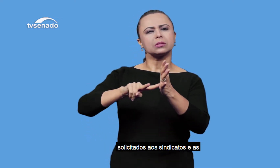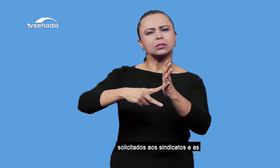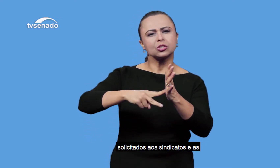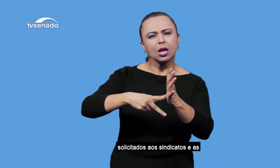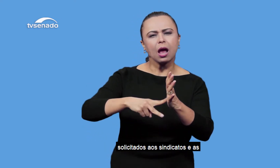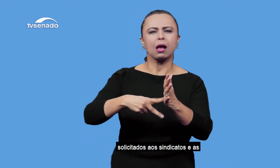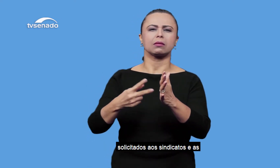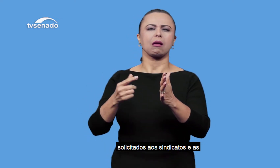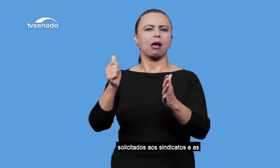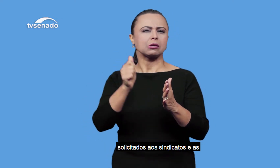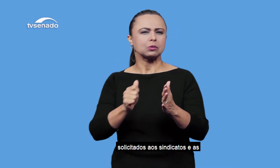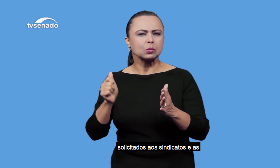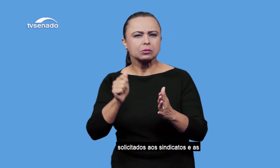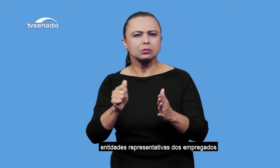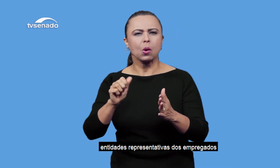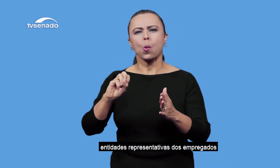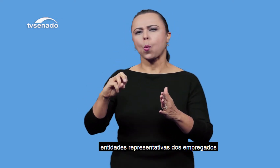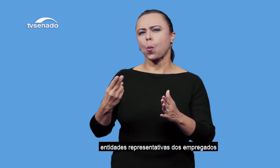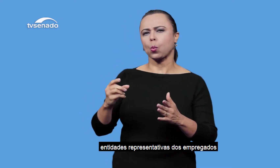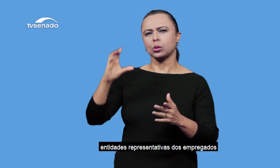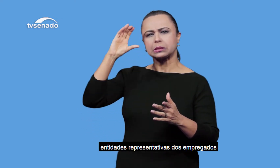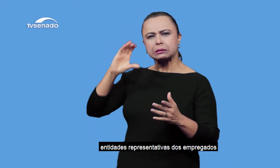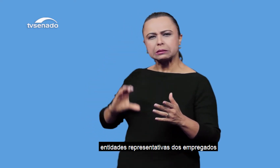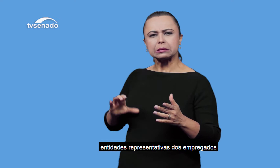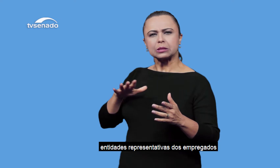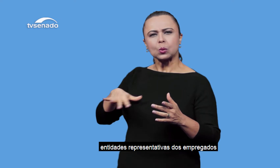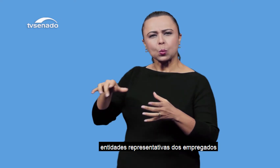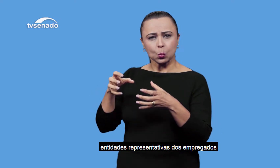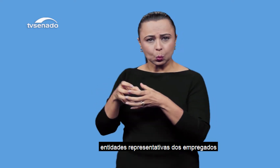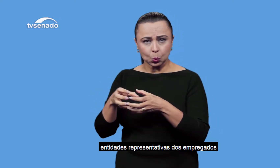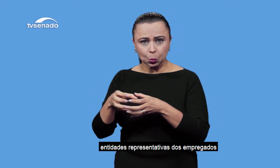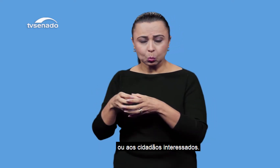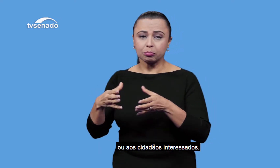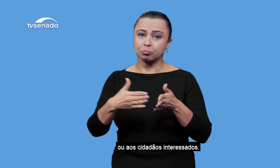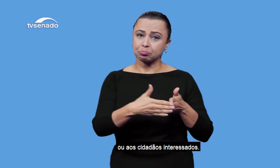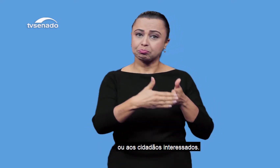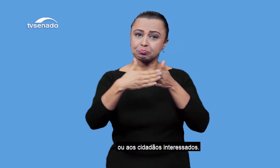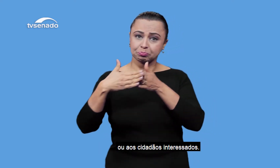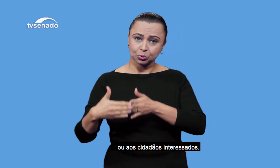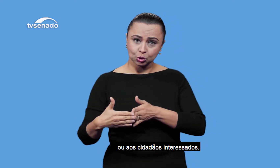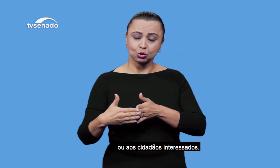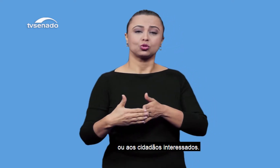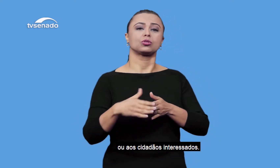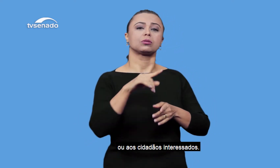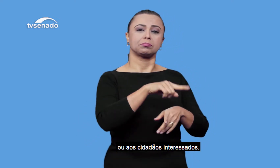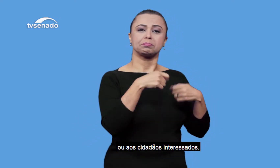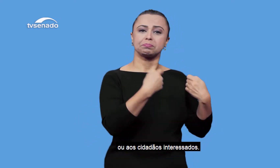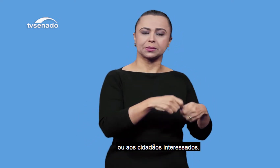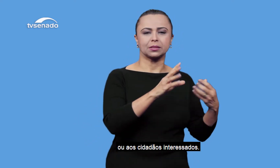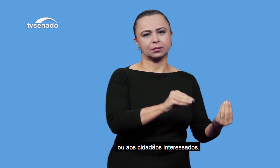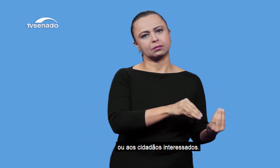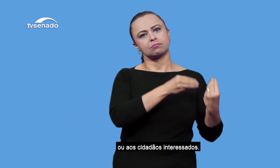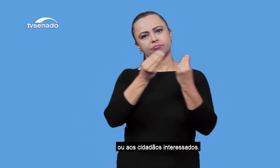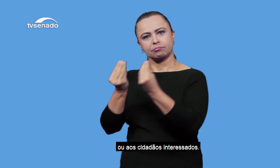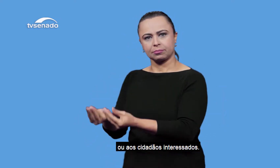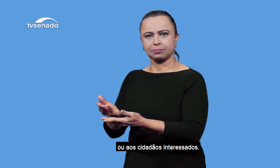aos sindicatos e as entidades representativas dos empregados ou aos cidadãos interessados